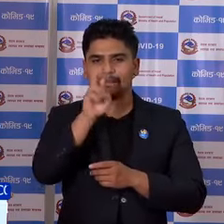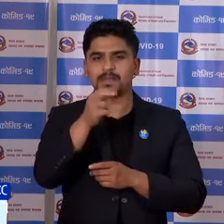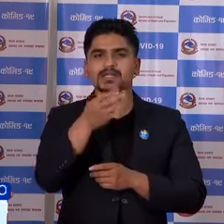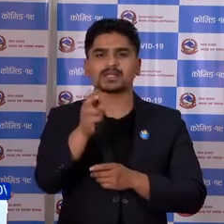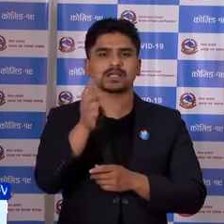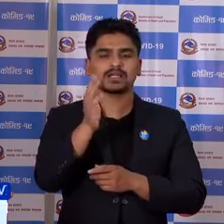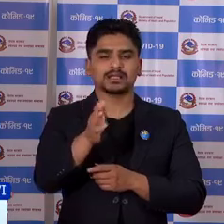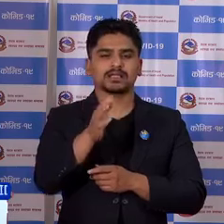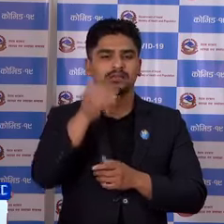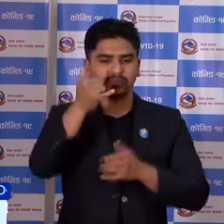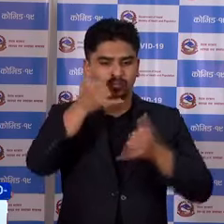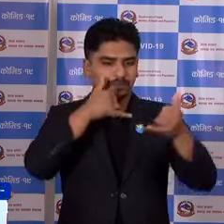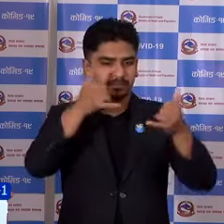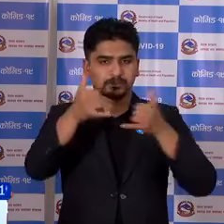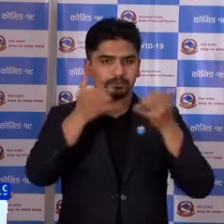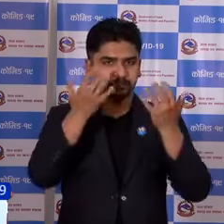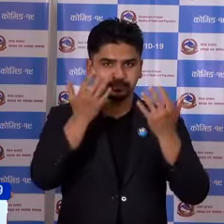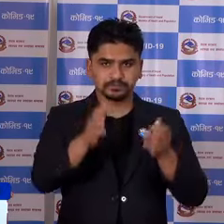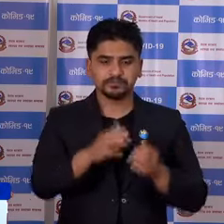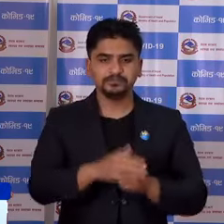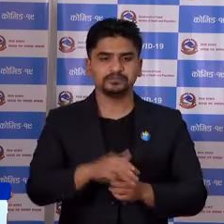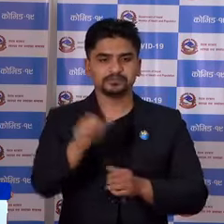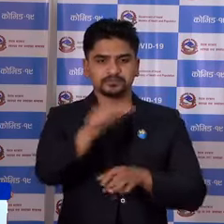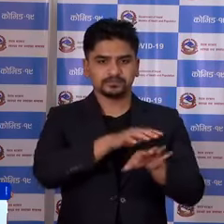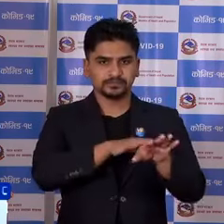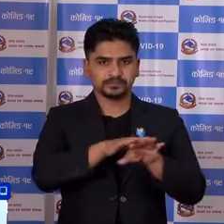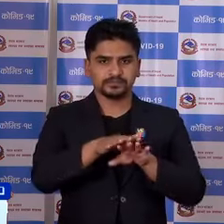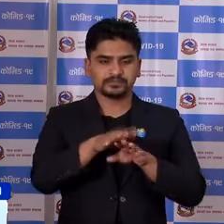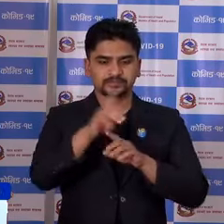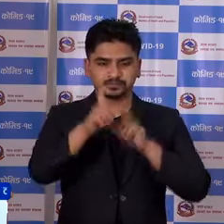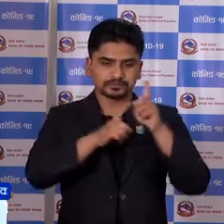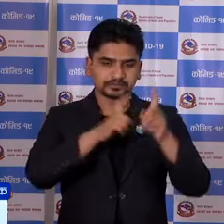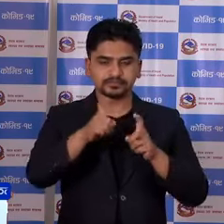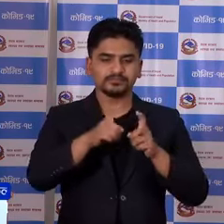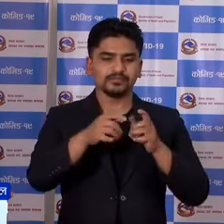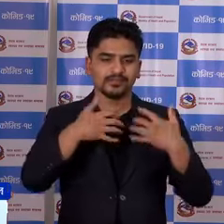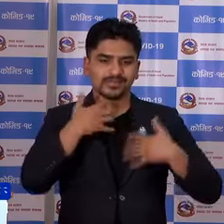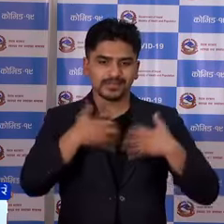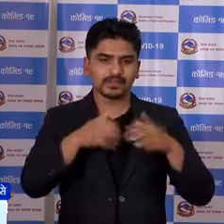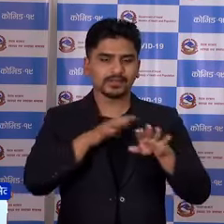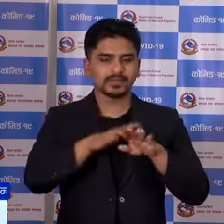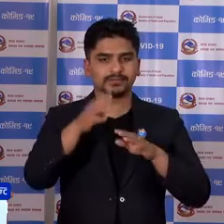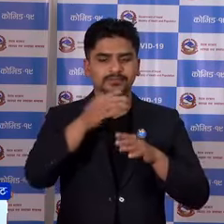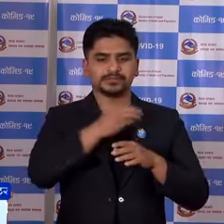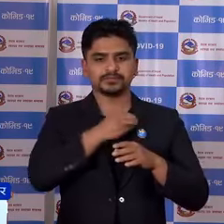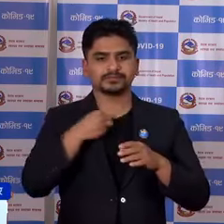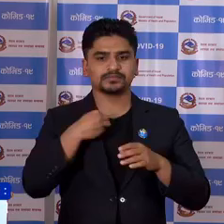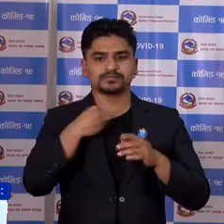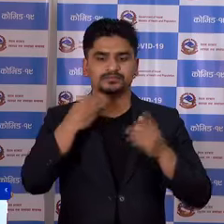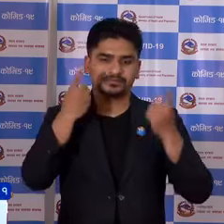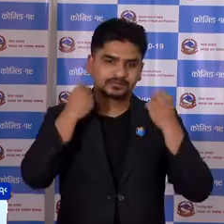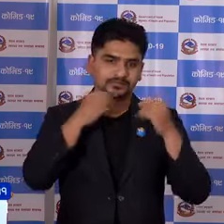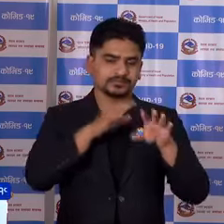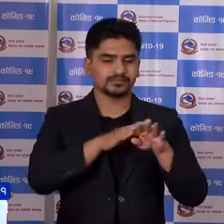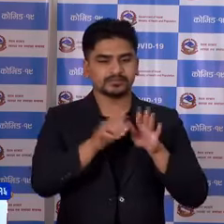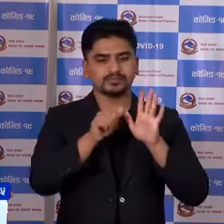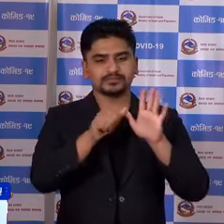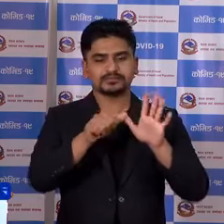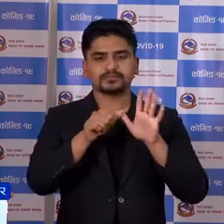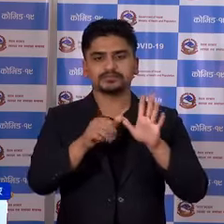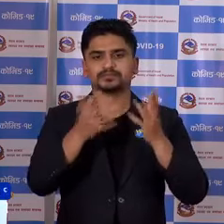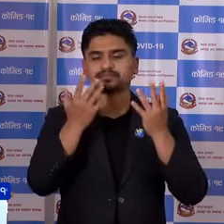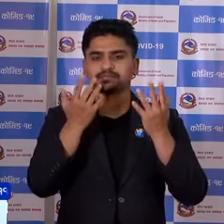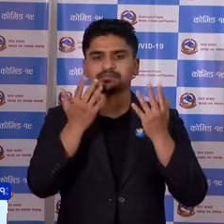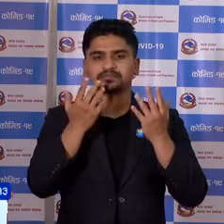1,320 कल गर्नुभएको छ। उहाँहरूको प्रश्नहरू, उहाँहरूको जिज्ञासाको सम्बोधन स्वास्थ्य तथा